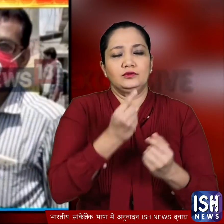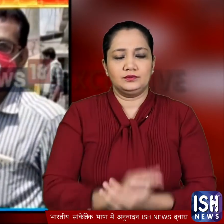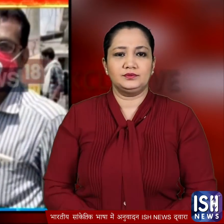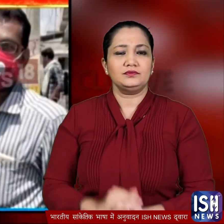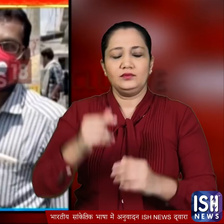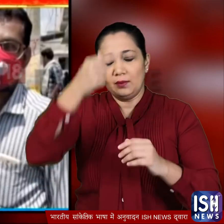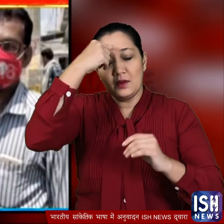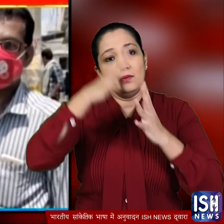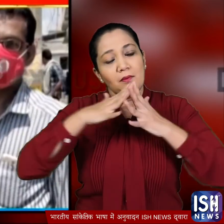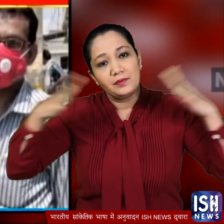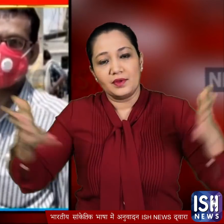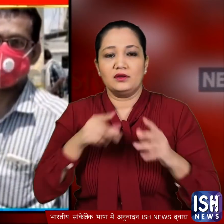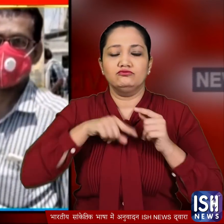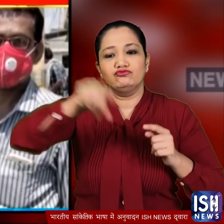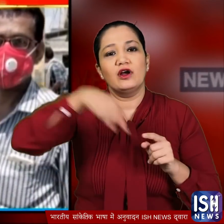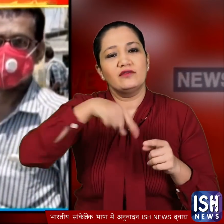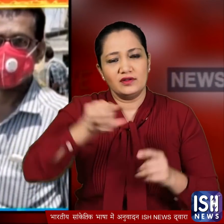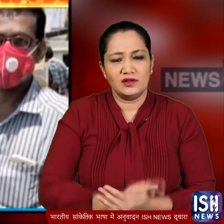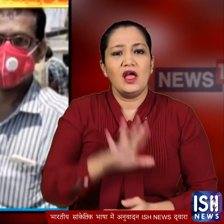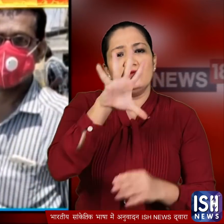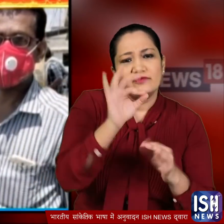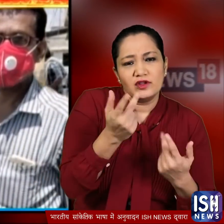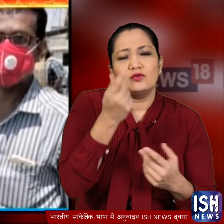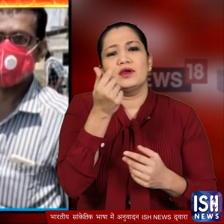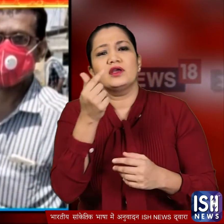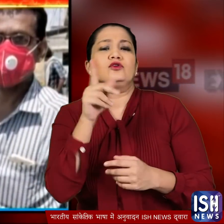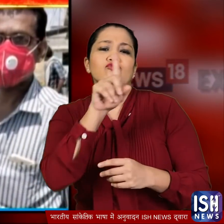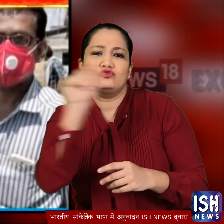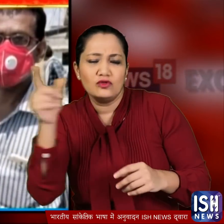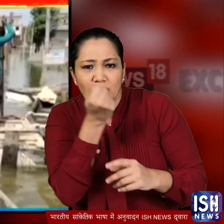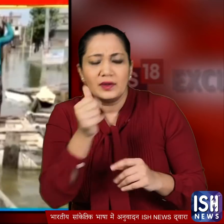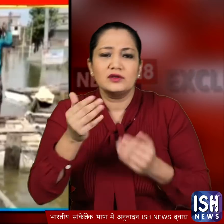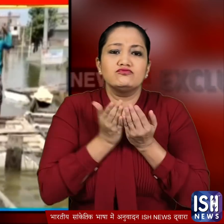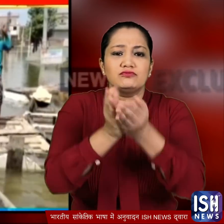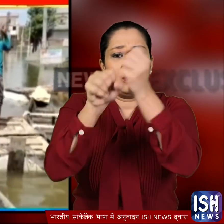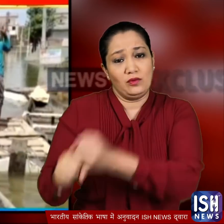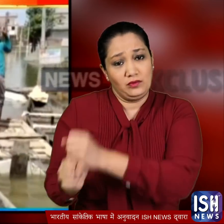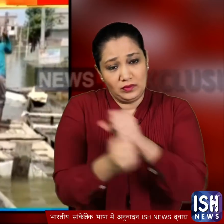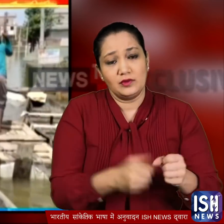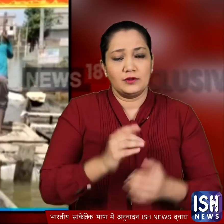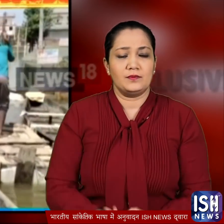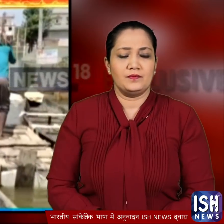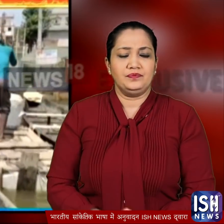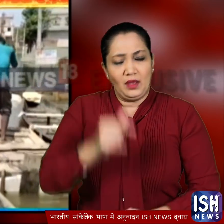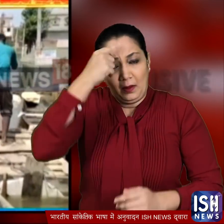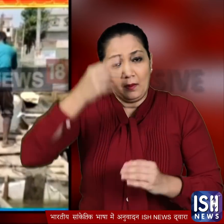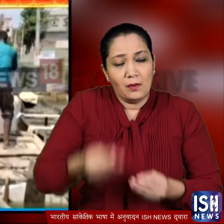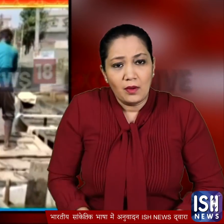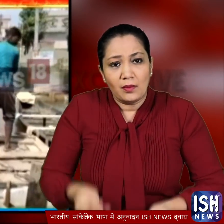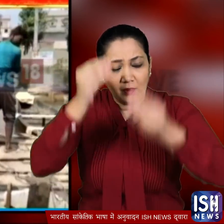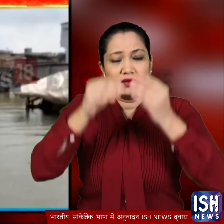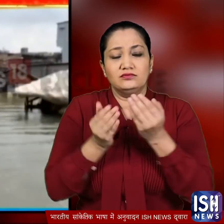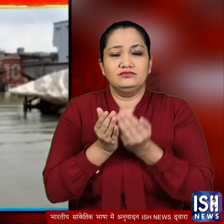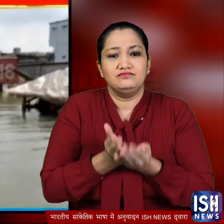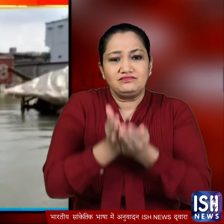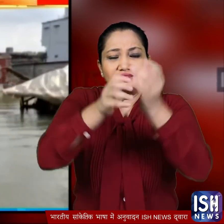में सबसे ज्यादा परेशानी है। 50 रुपया, कोनो 100 रुपया नाव वाला लेता है। उन लोगों की परेशानी इसलिए भी बढ़ गई क्योंकि नाव से